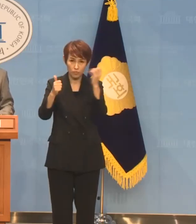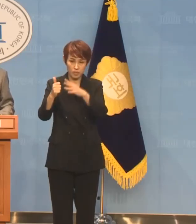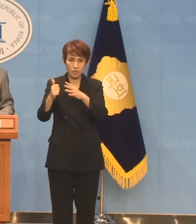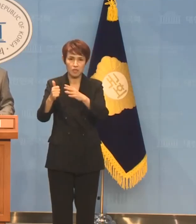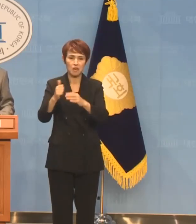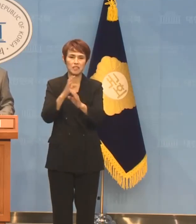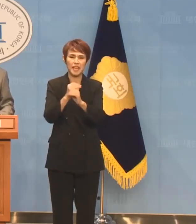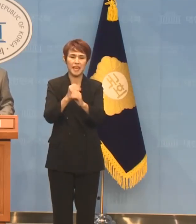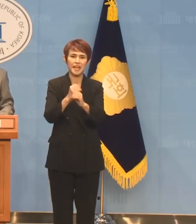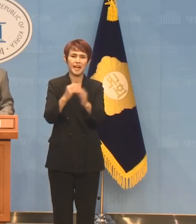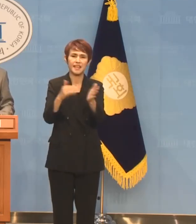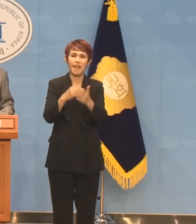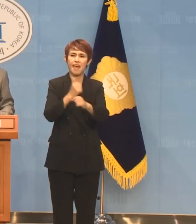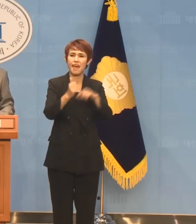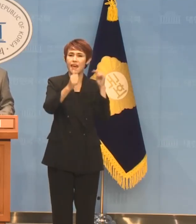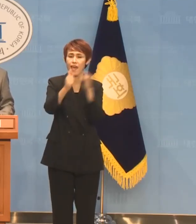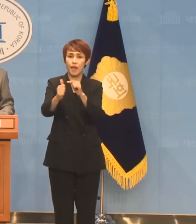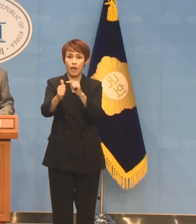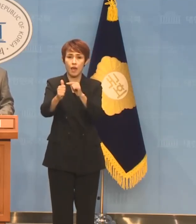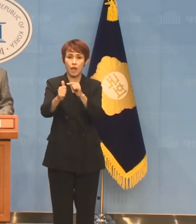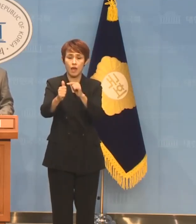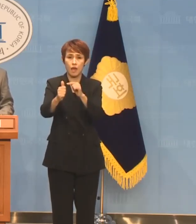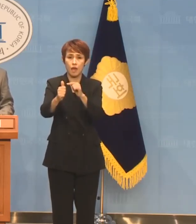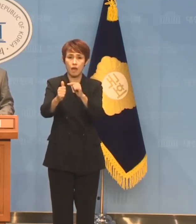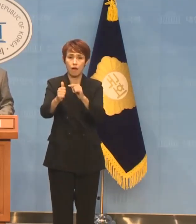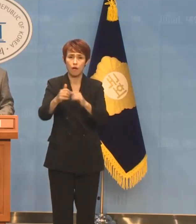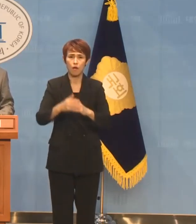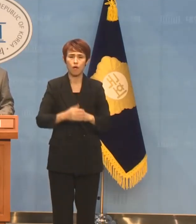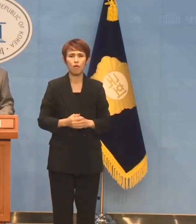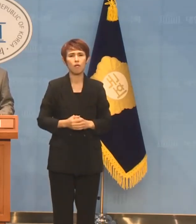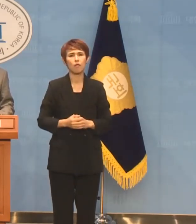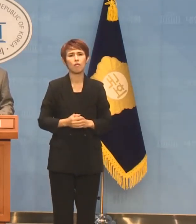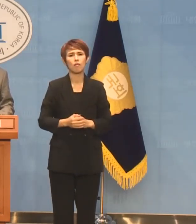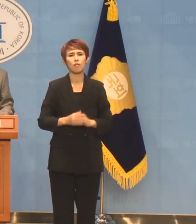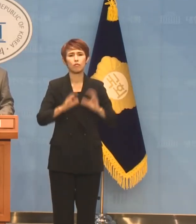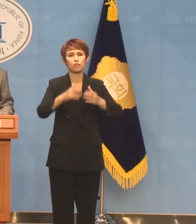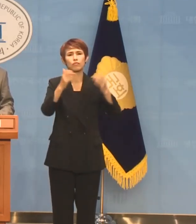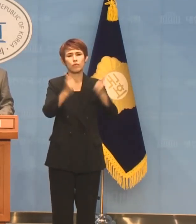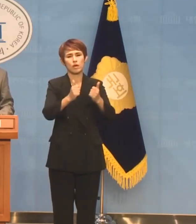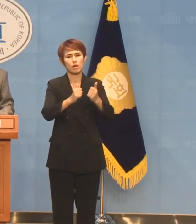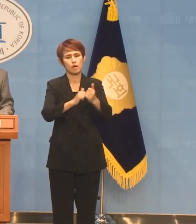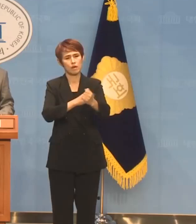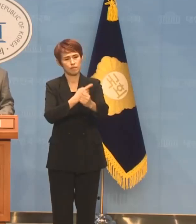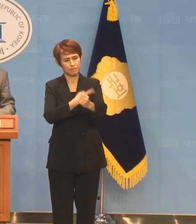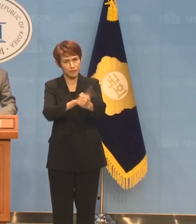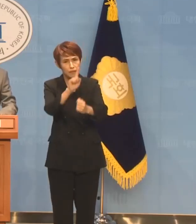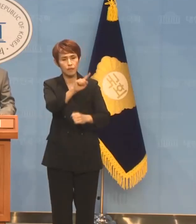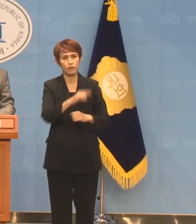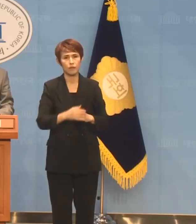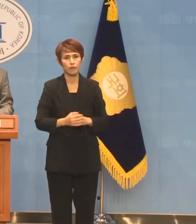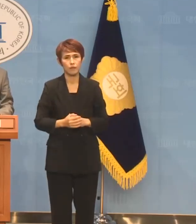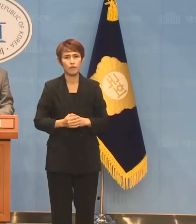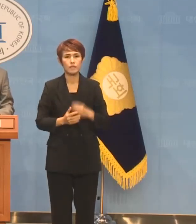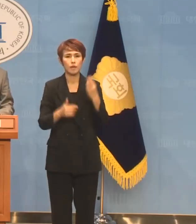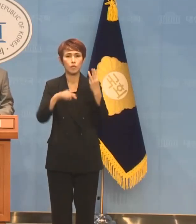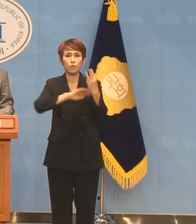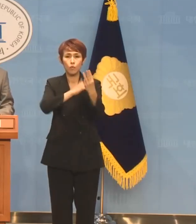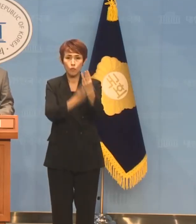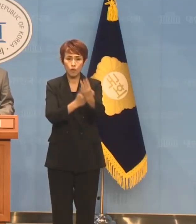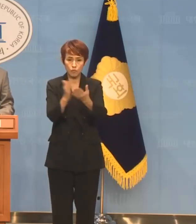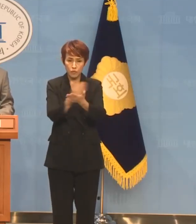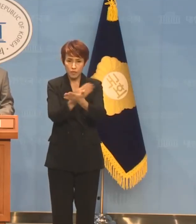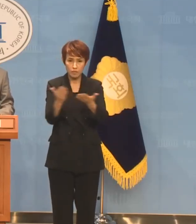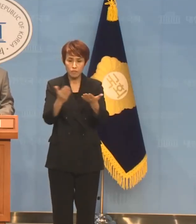날짜를 지정해 공포를 강요하는 것은 입법부의 권한 남용이며 삼권 분립의 원칙에